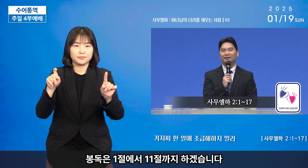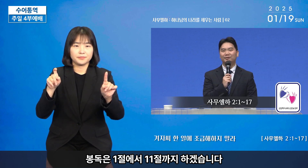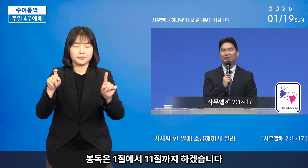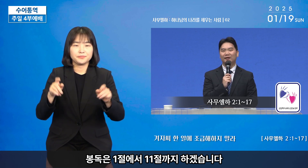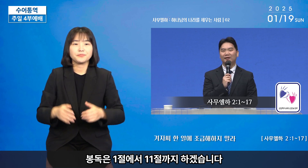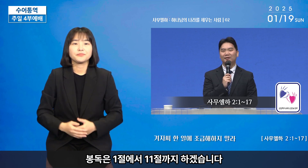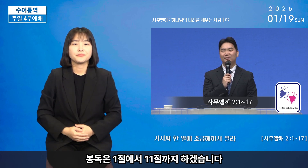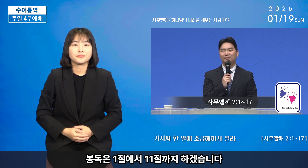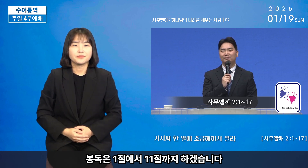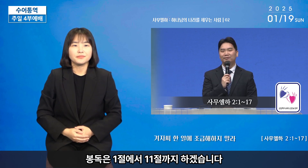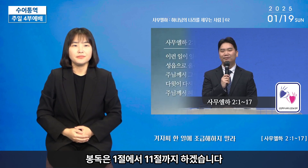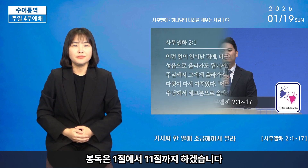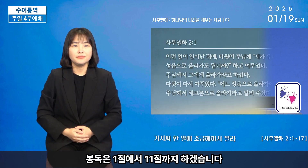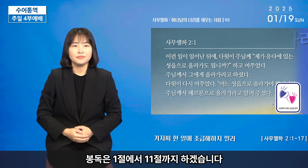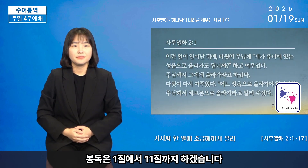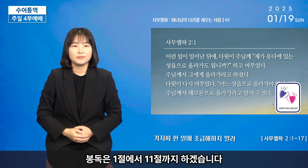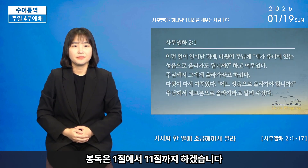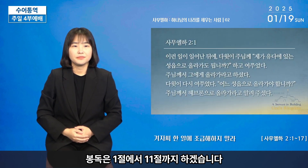11절까지 하겠습니다.